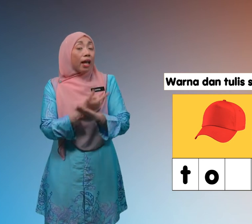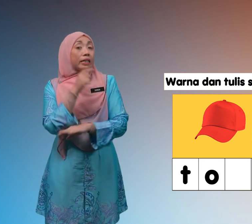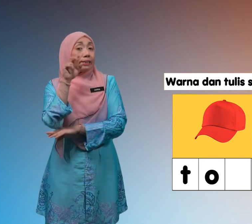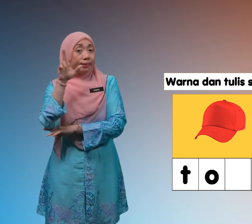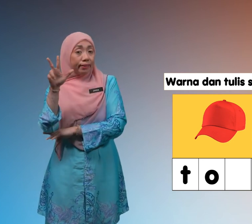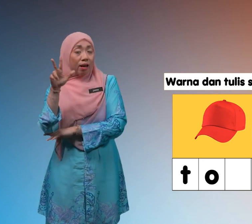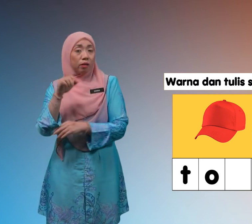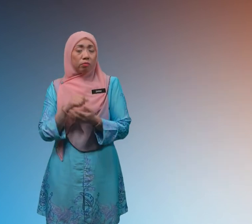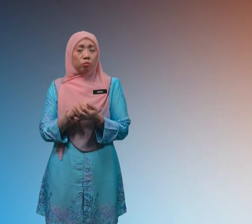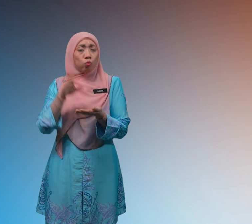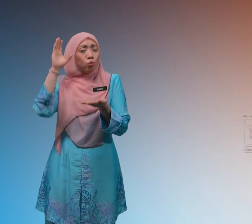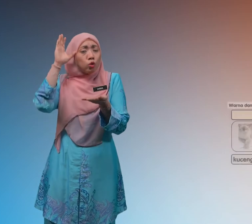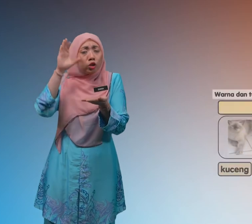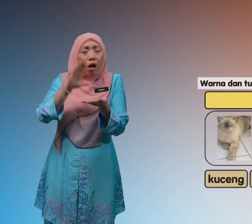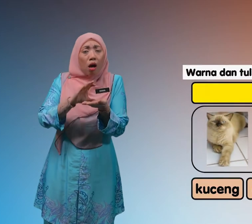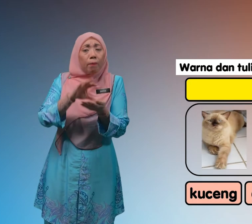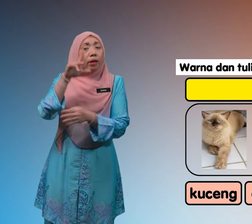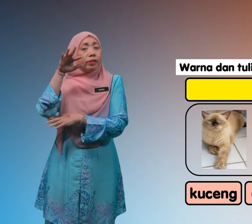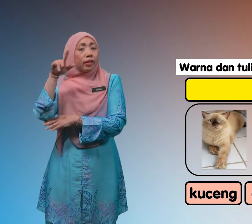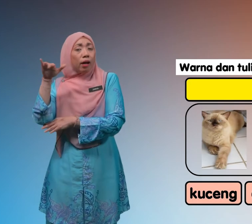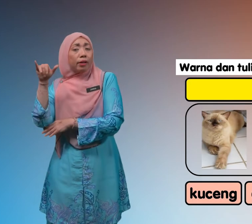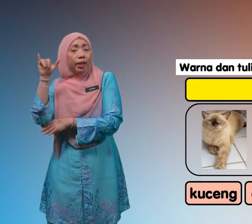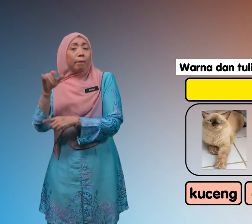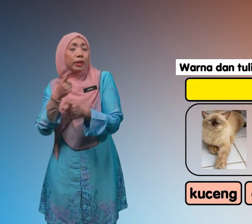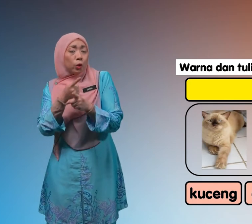Latihan tiga. Cap ejaan yang betul.